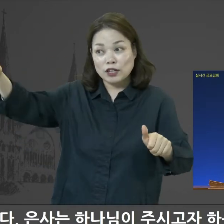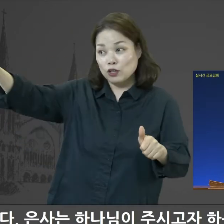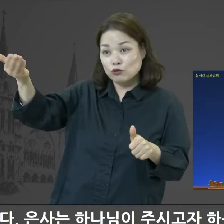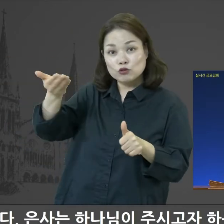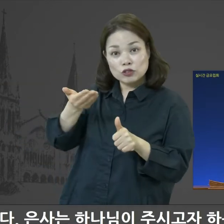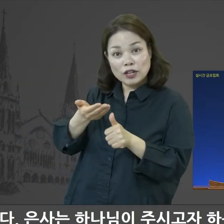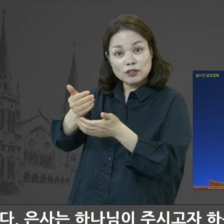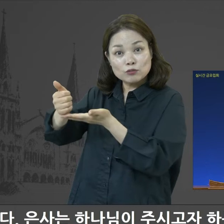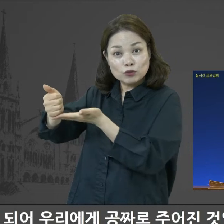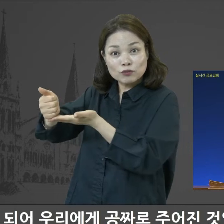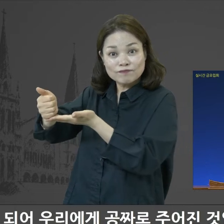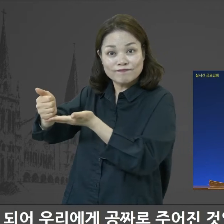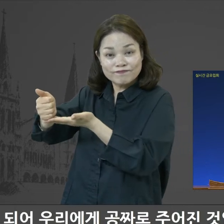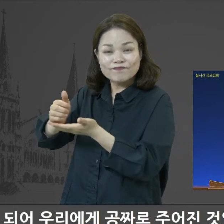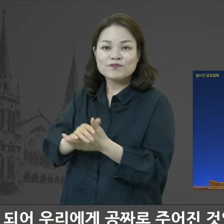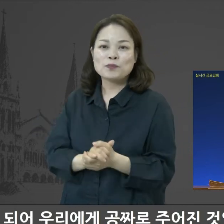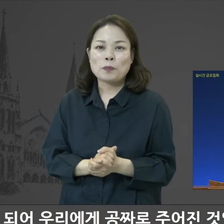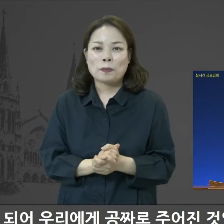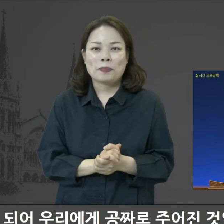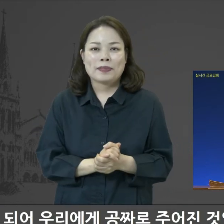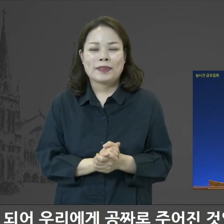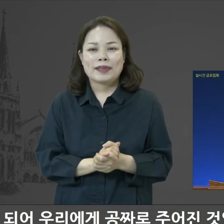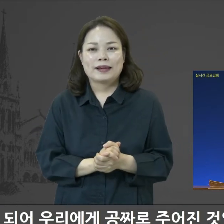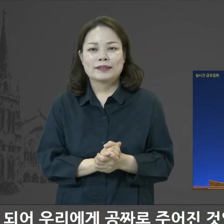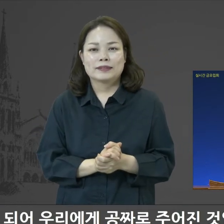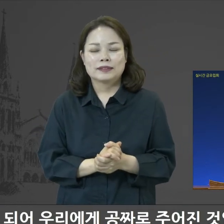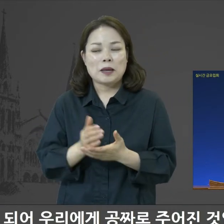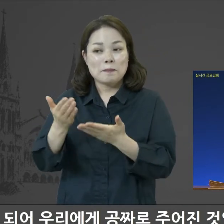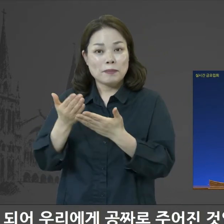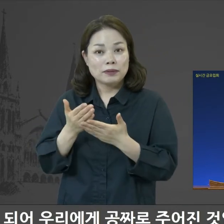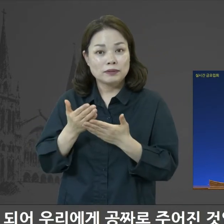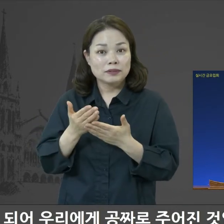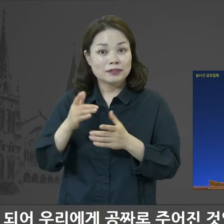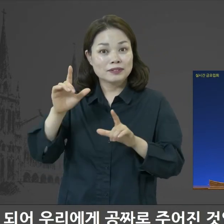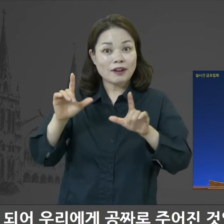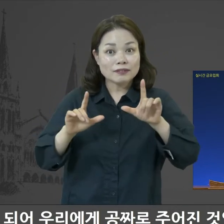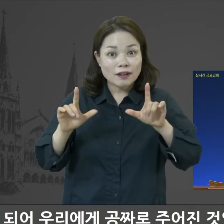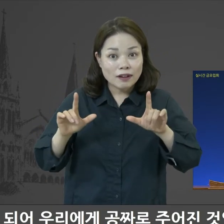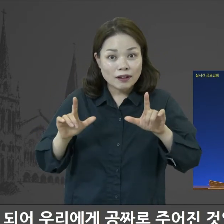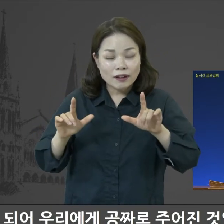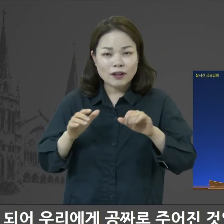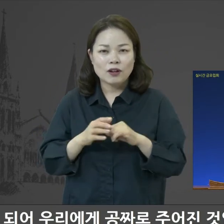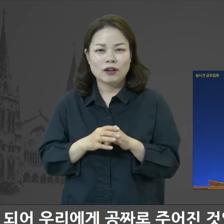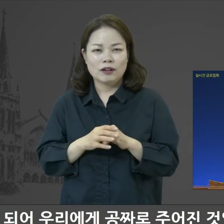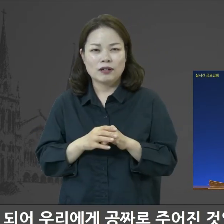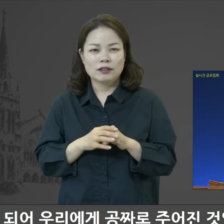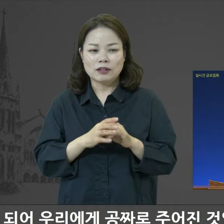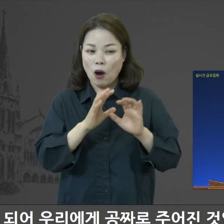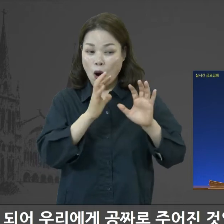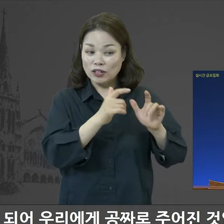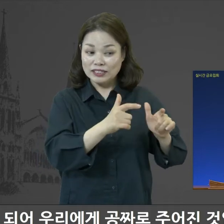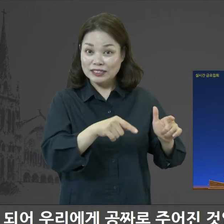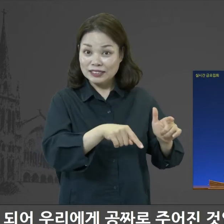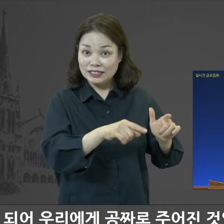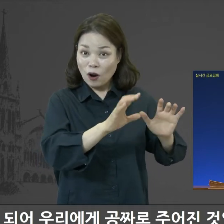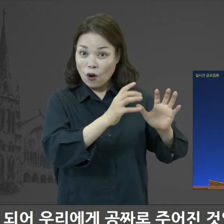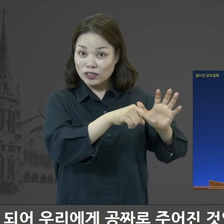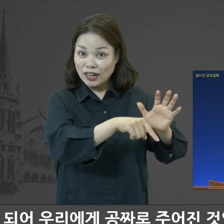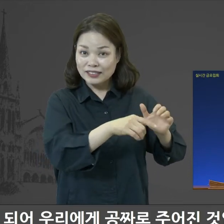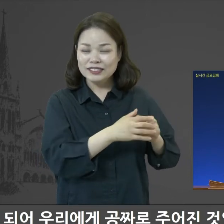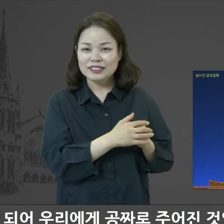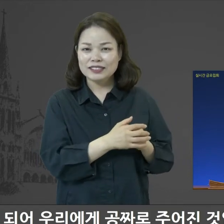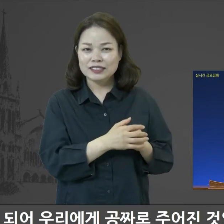하는 분이다라는 것이죠. 이것을 받는 자세는, 우리가 어린